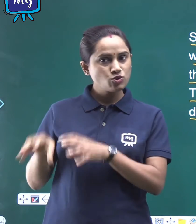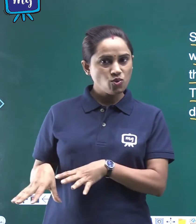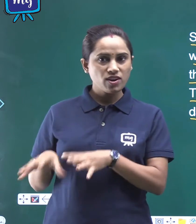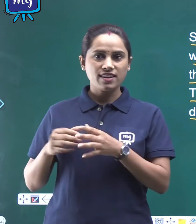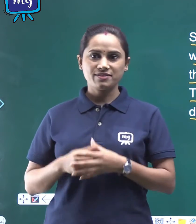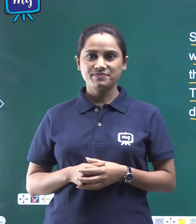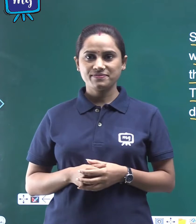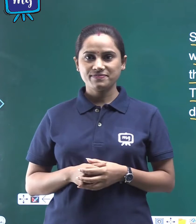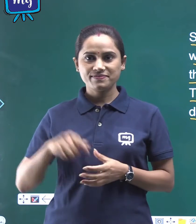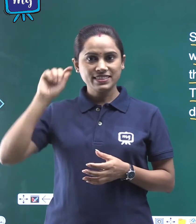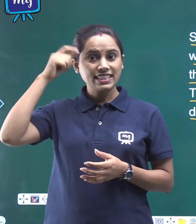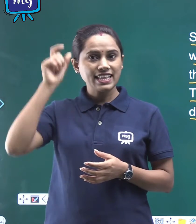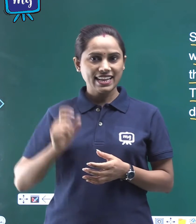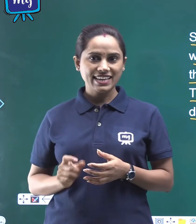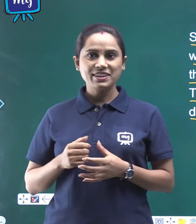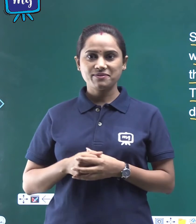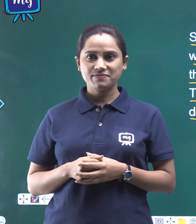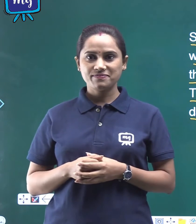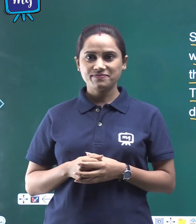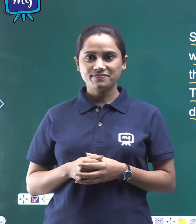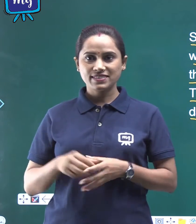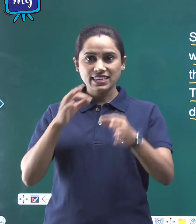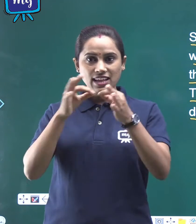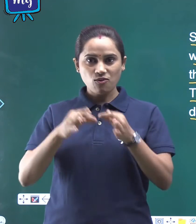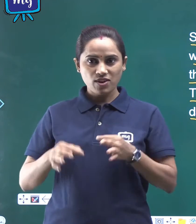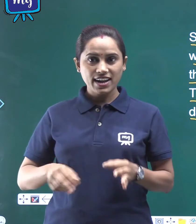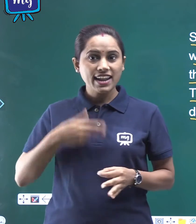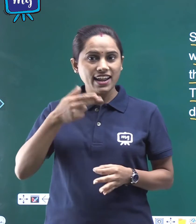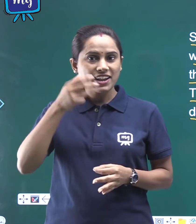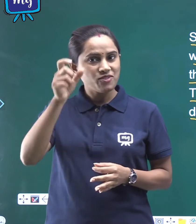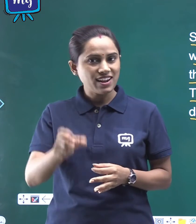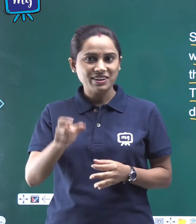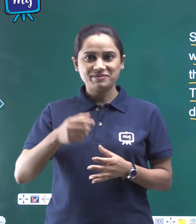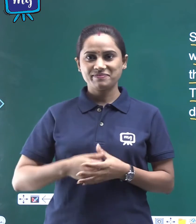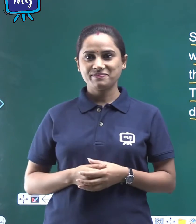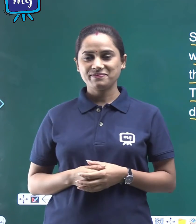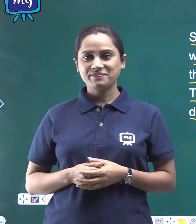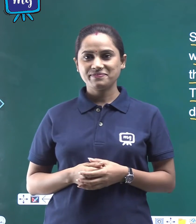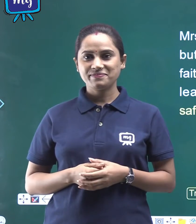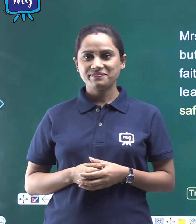छोड़ना, नरेटर, वर्णन करने वाला।